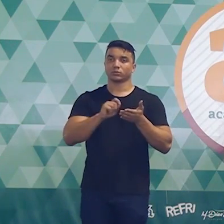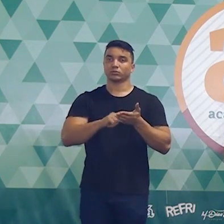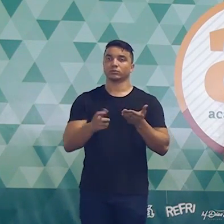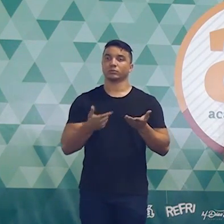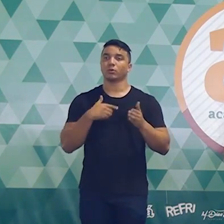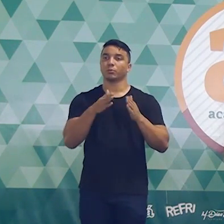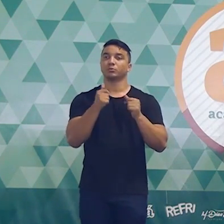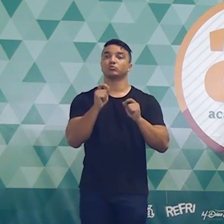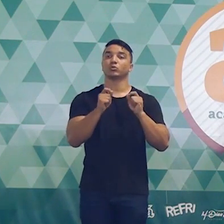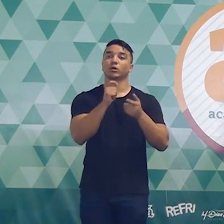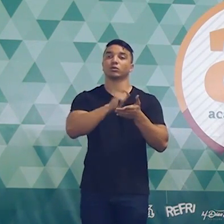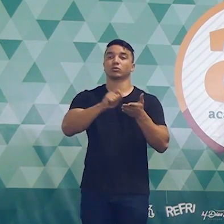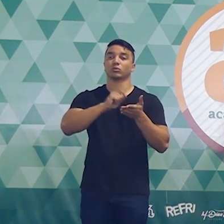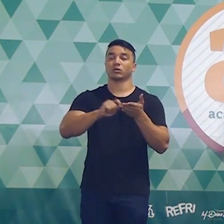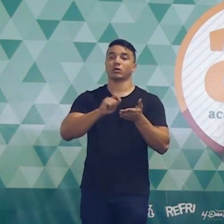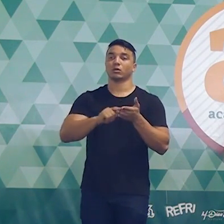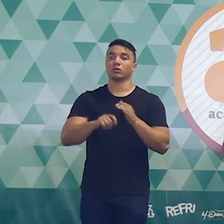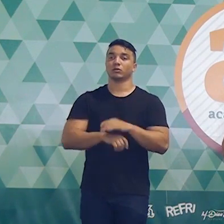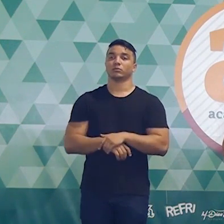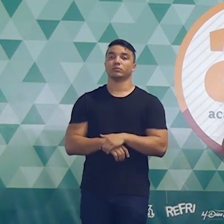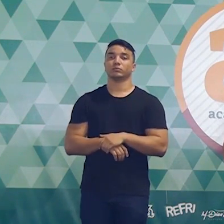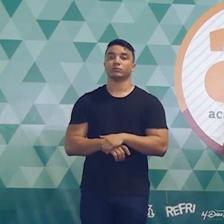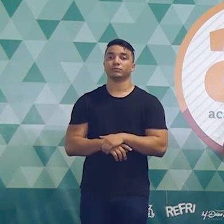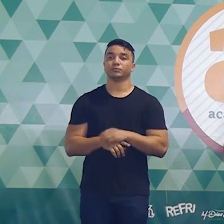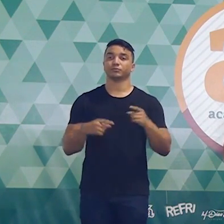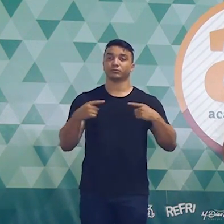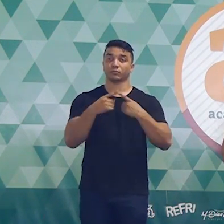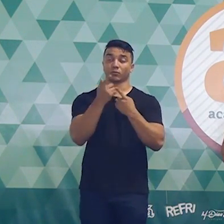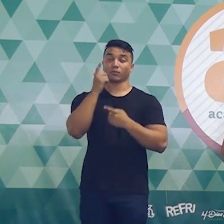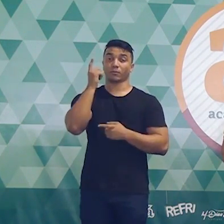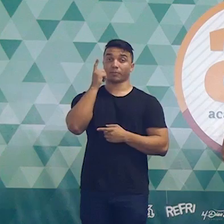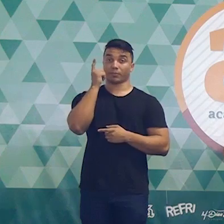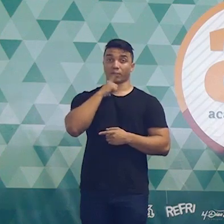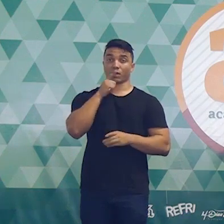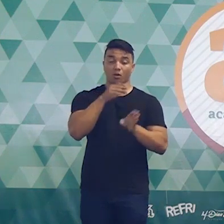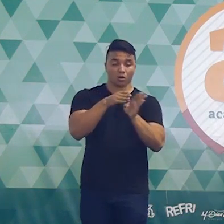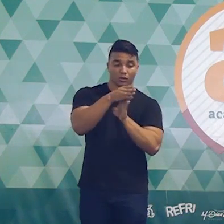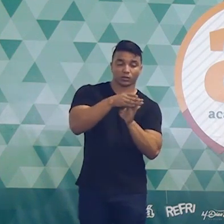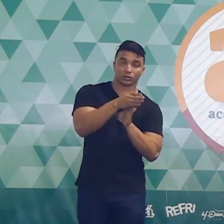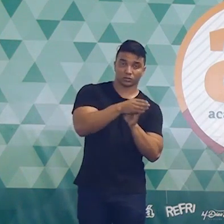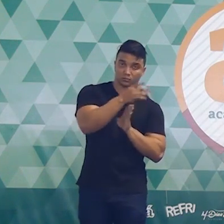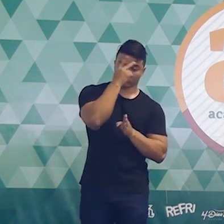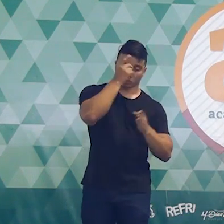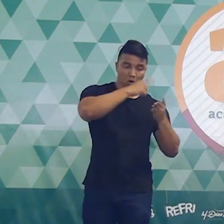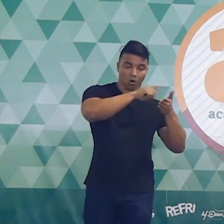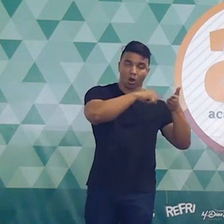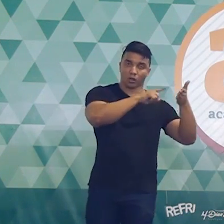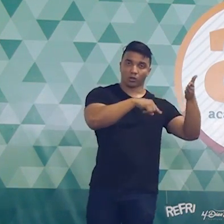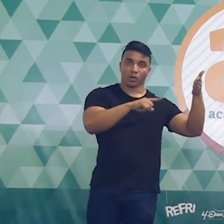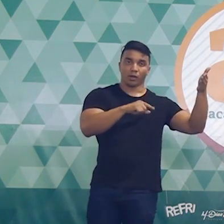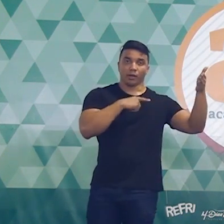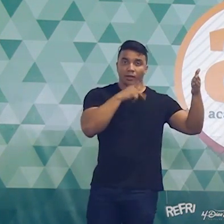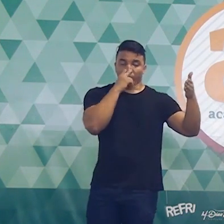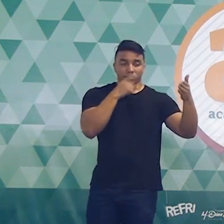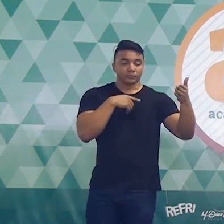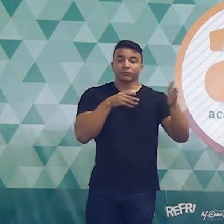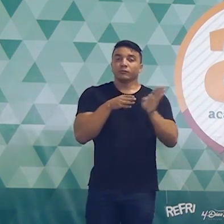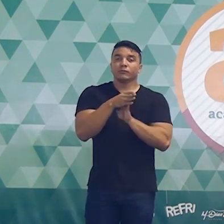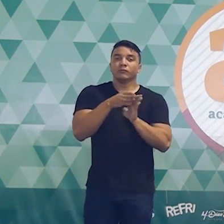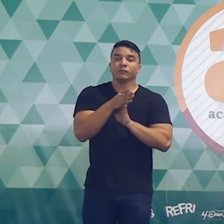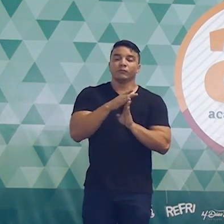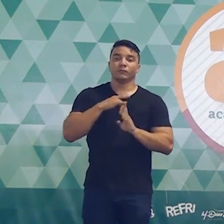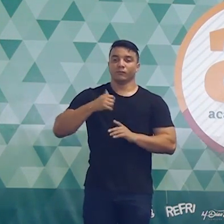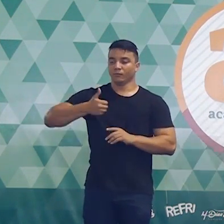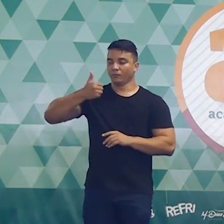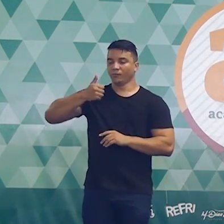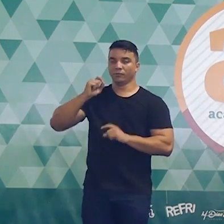O que é que eu pedi para anotar? Eu comecei dizendo que existiam orientações para os corretores. E essas orientações envolviam,